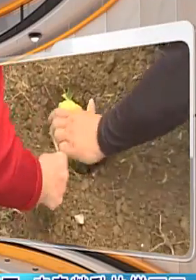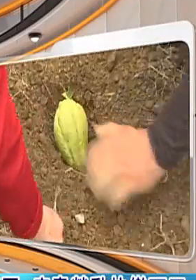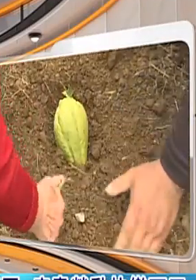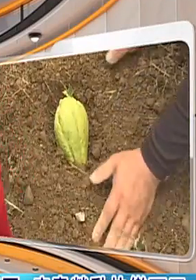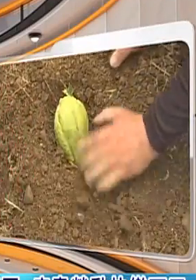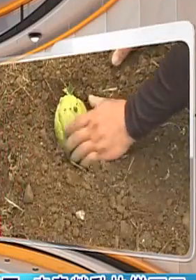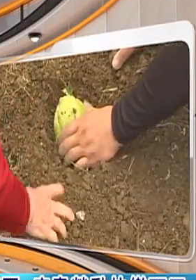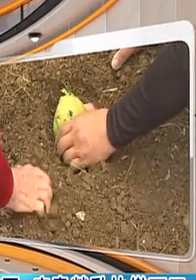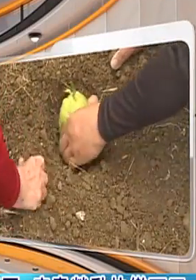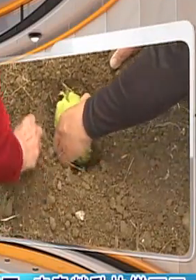趣。